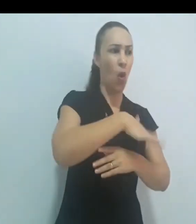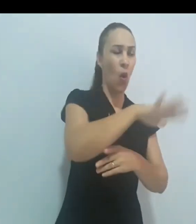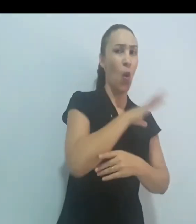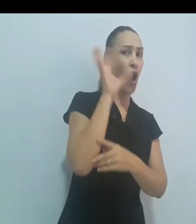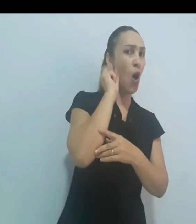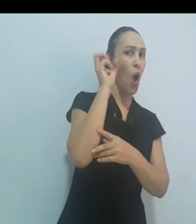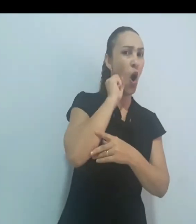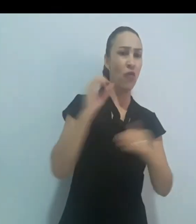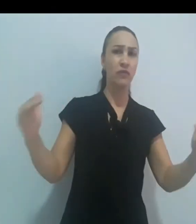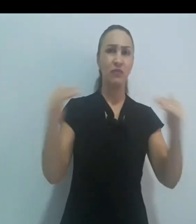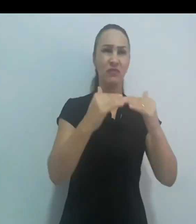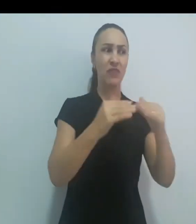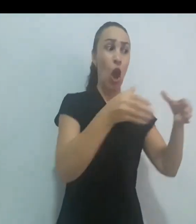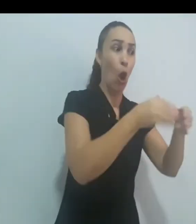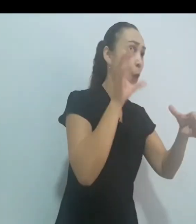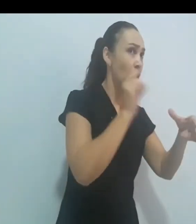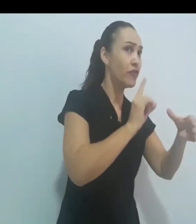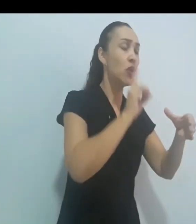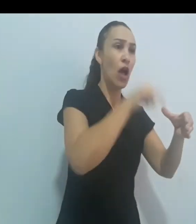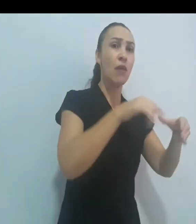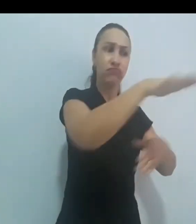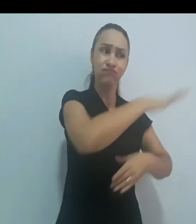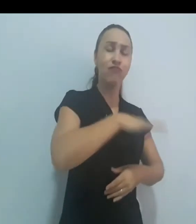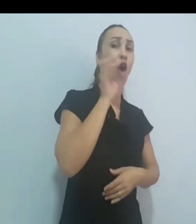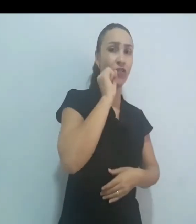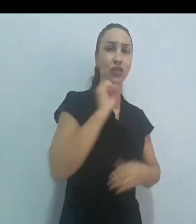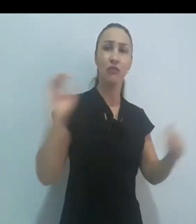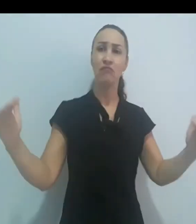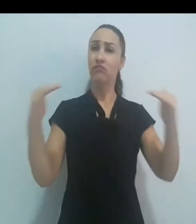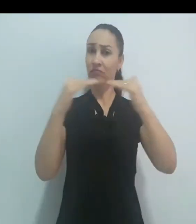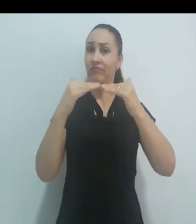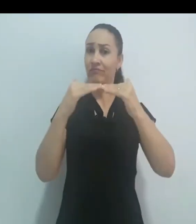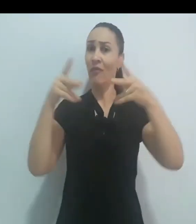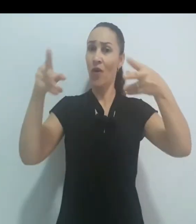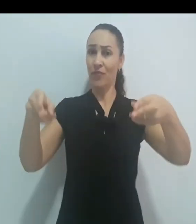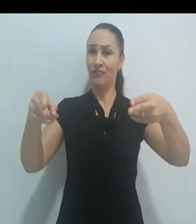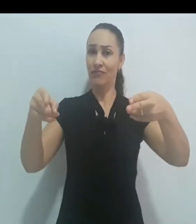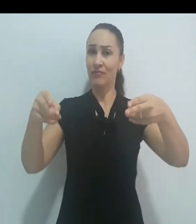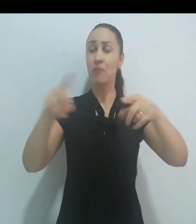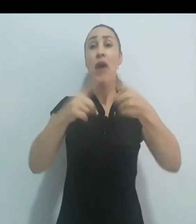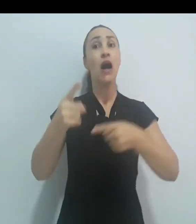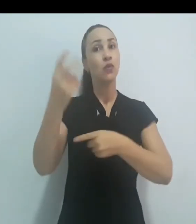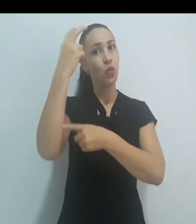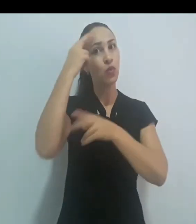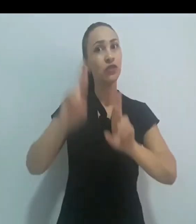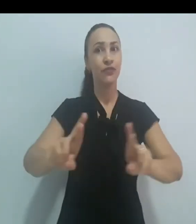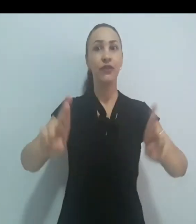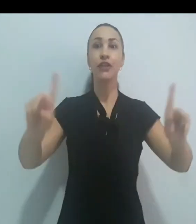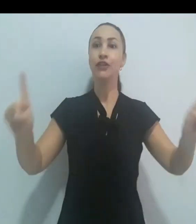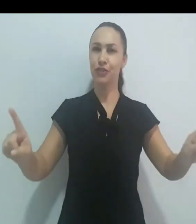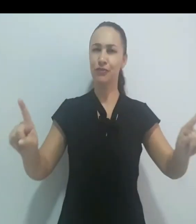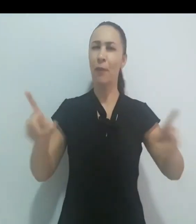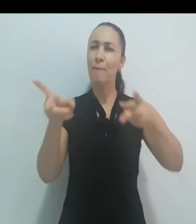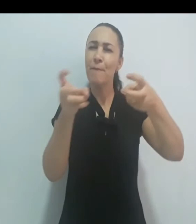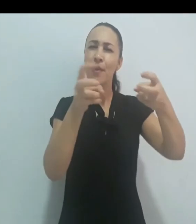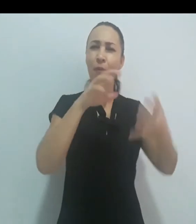né? Que os ouvintes, né? Não dá nem para falar como comunidade, mas como os ouvintes. Então é uma outra cultura, né? É uma